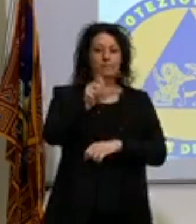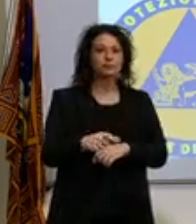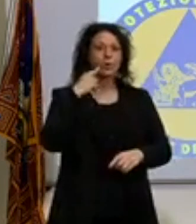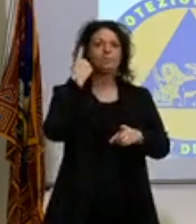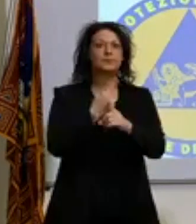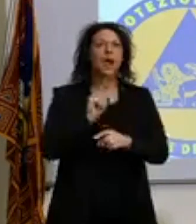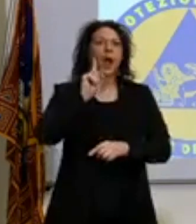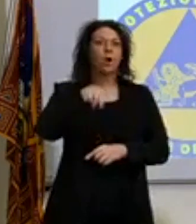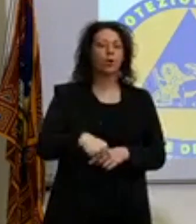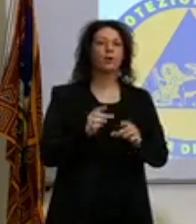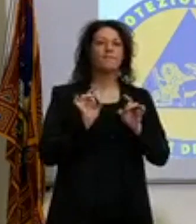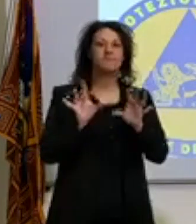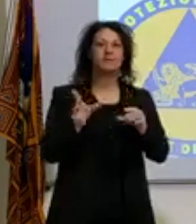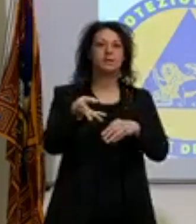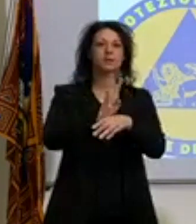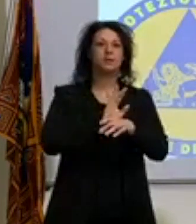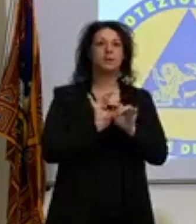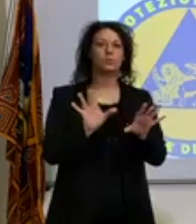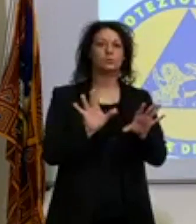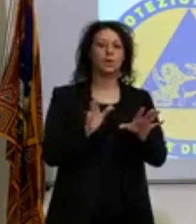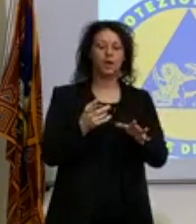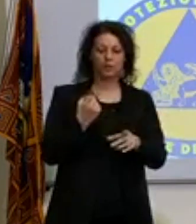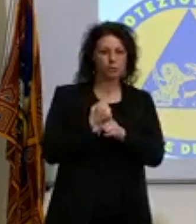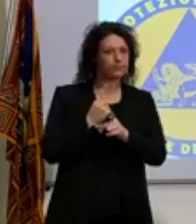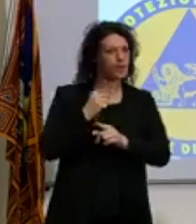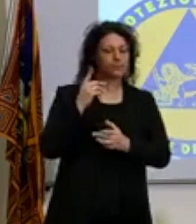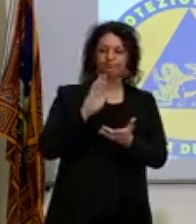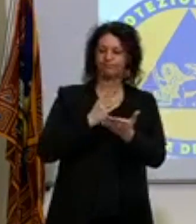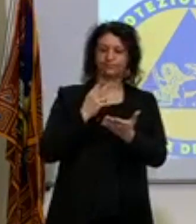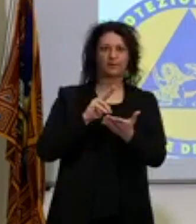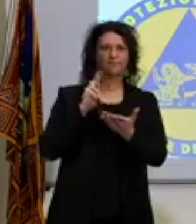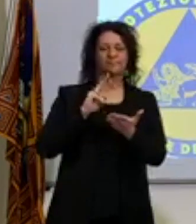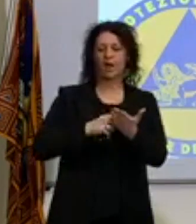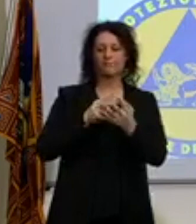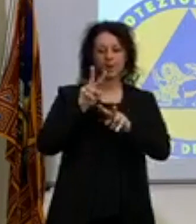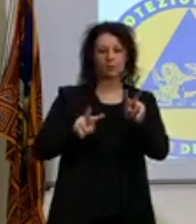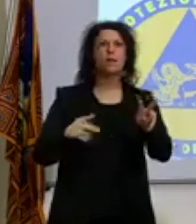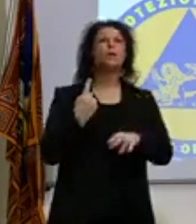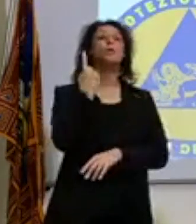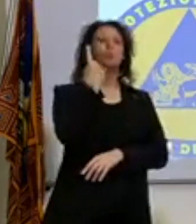questo caso, speriamo sia un caso tutto da dimostrare scientificamente, però un caso ce l'abbiamo.